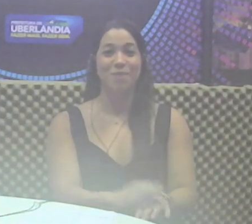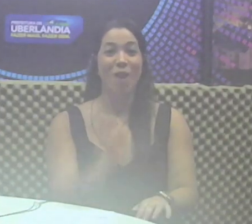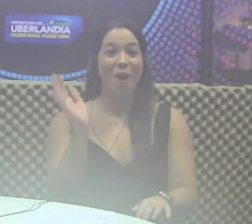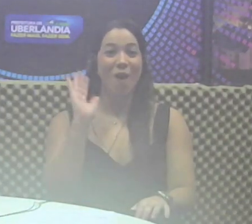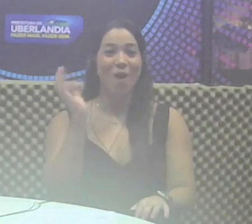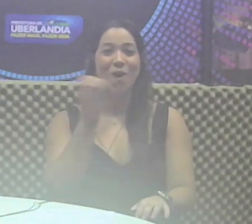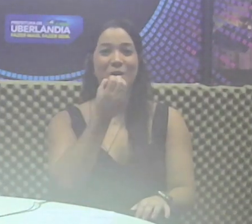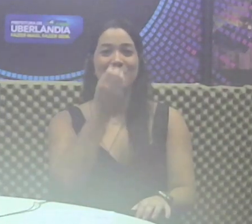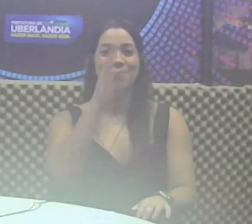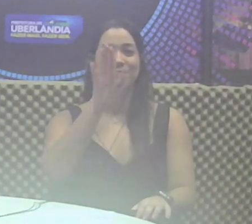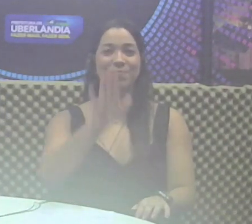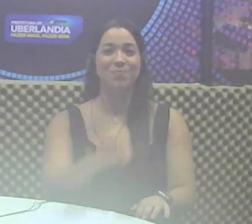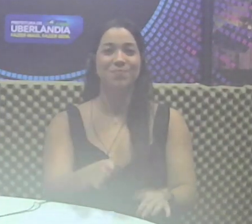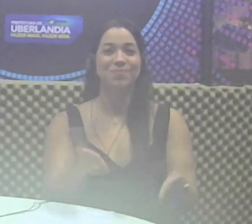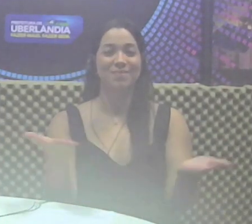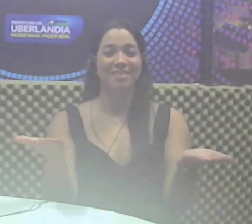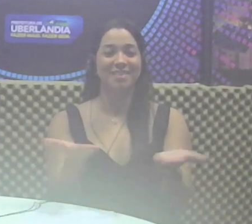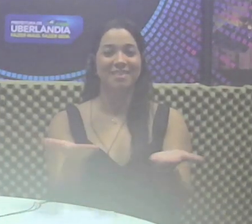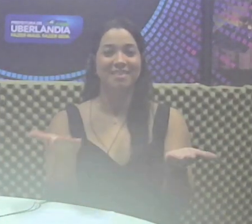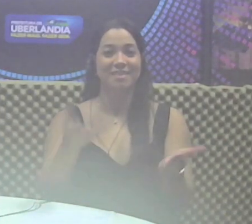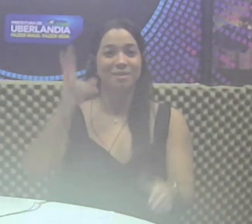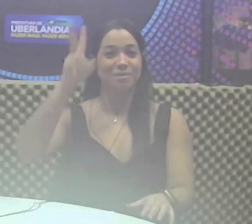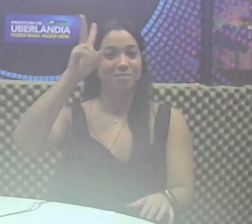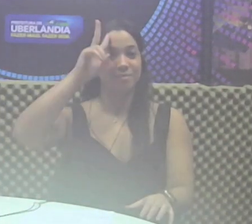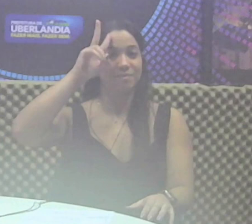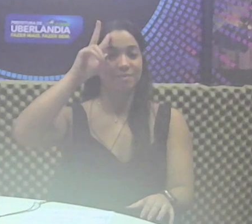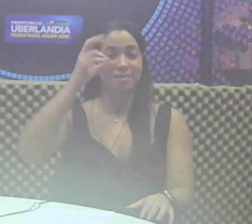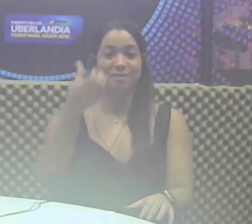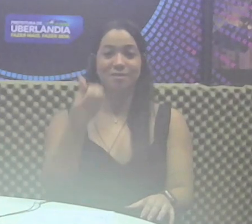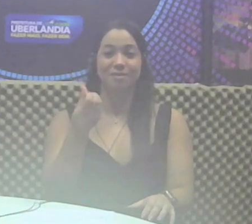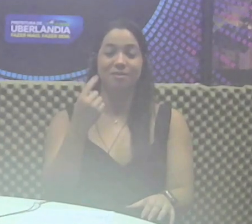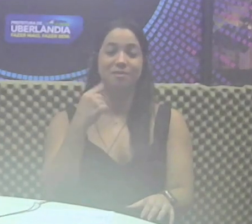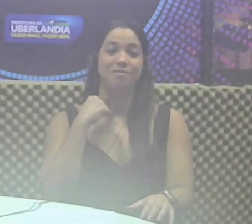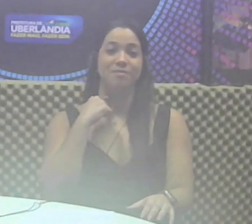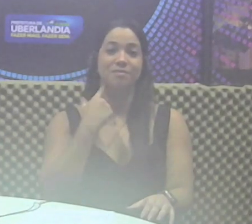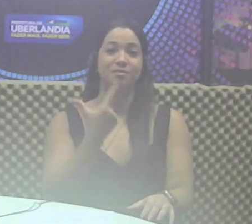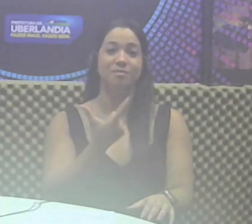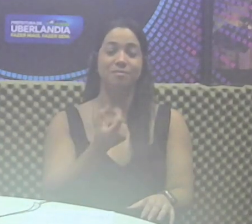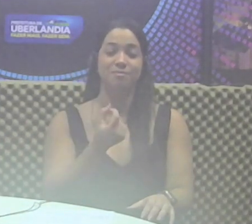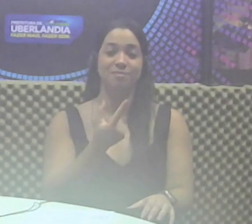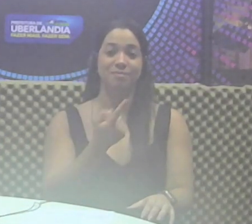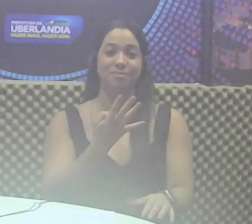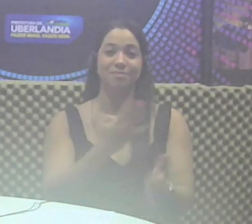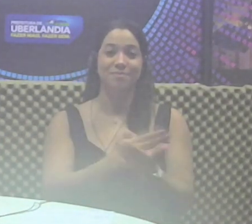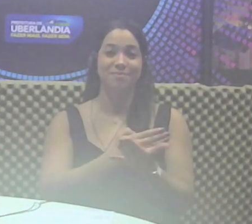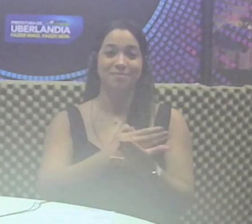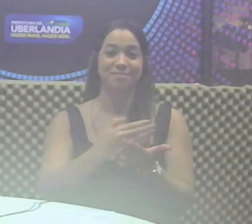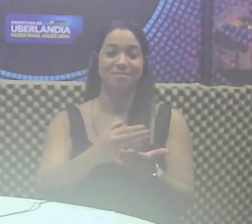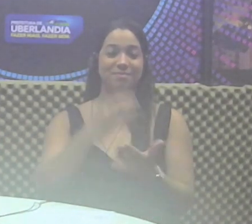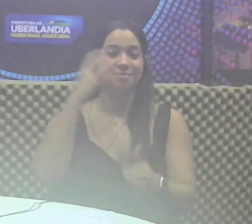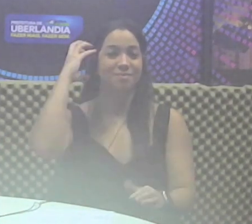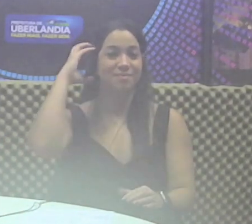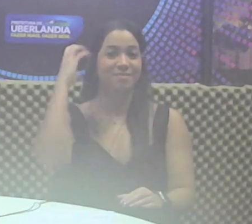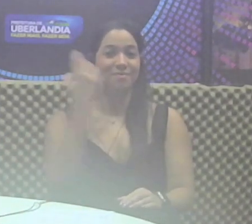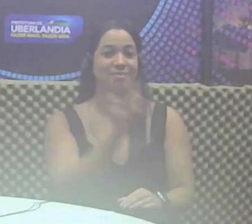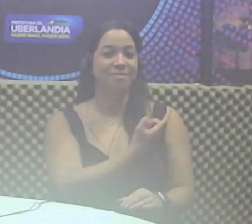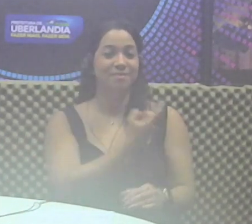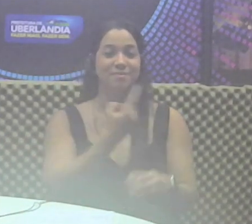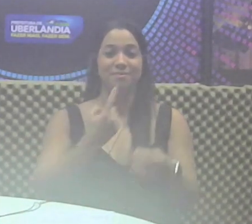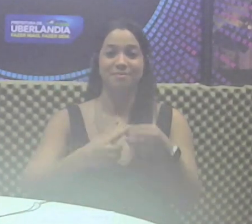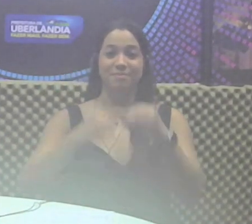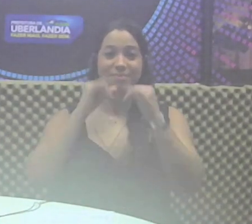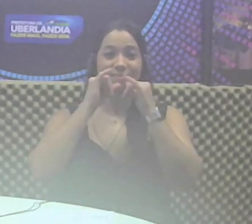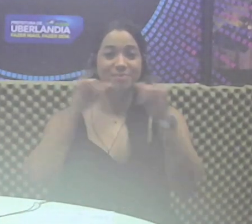Olá, boa tarde. Hoje é segunda-feira, dia 6 de maio de 2024. Está no ar a Rádio Nossa Cidade com um boletim